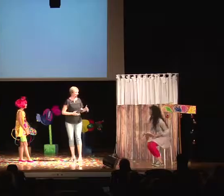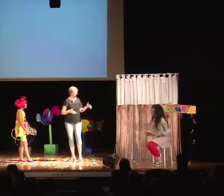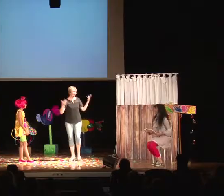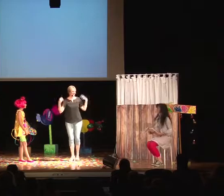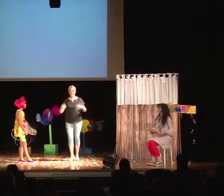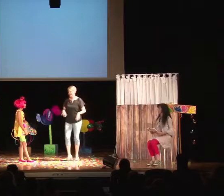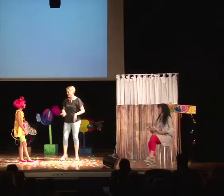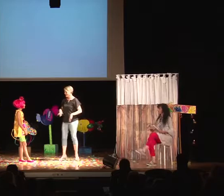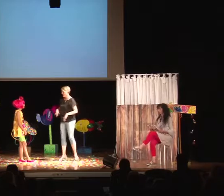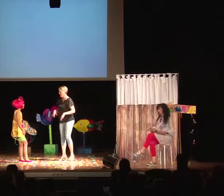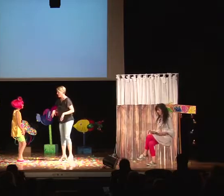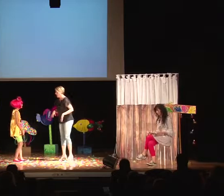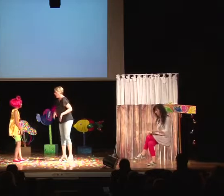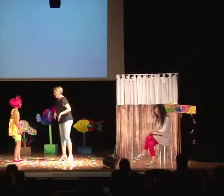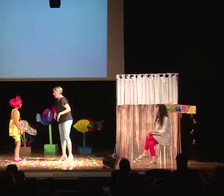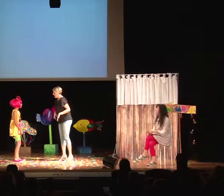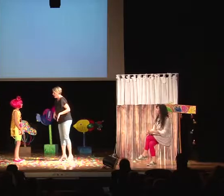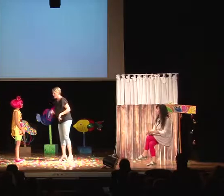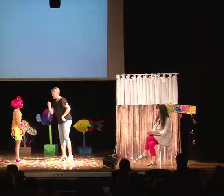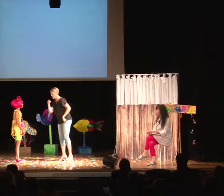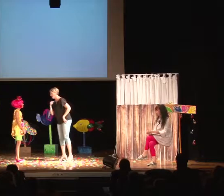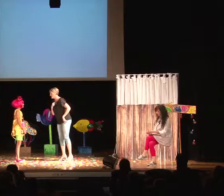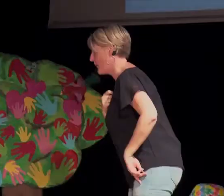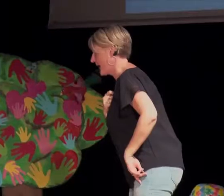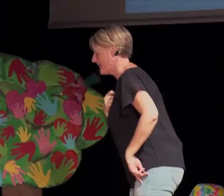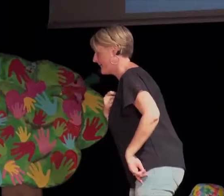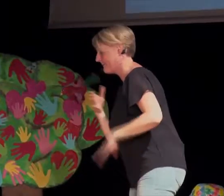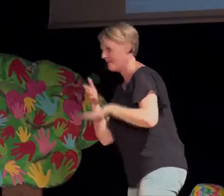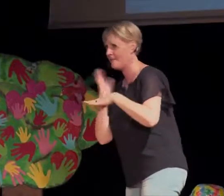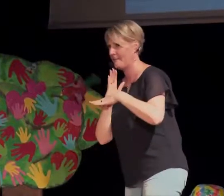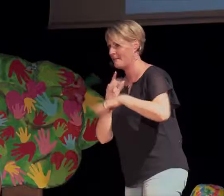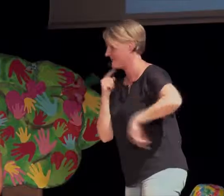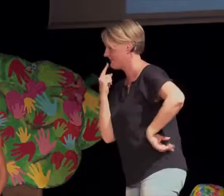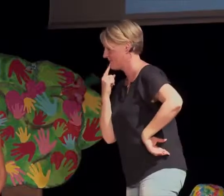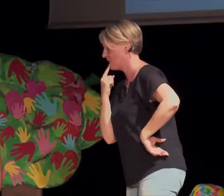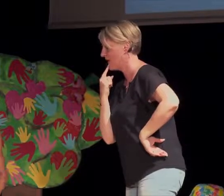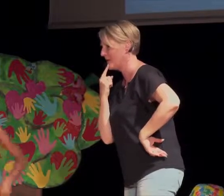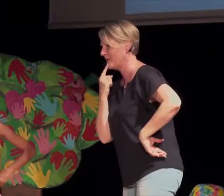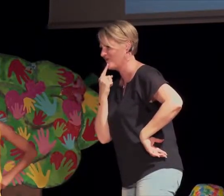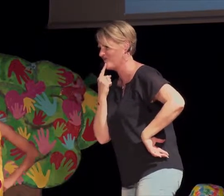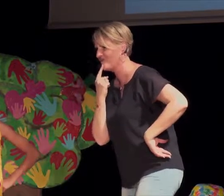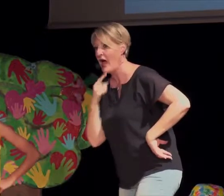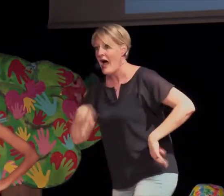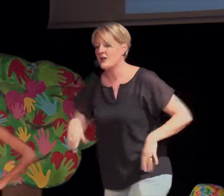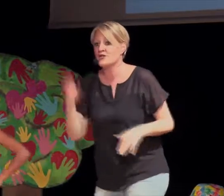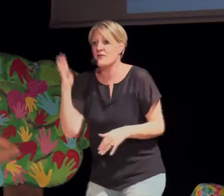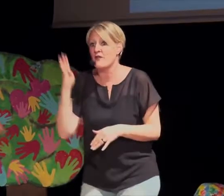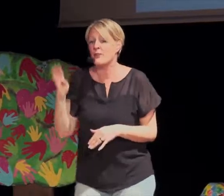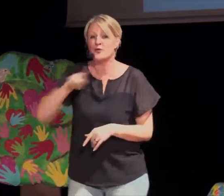Ah, dis-moi, est-ce que tu crois qu'ils sont prêts ? Oui ? Alors, je vais avoir besoin